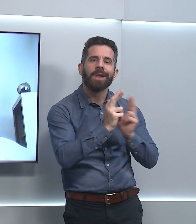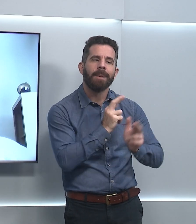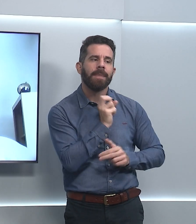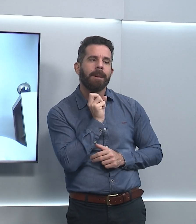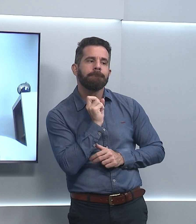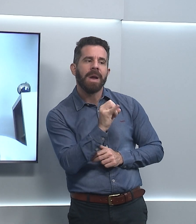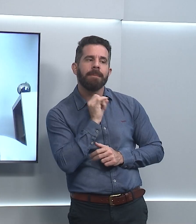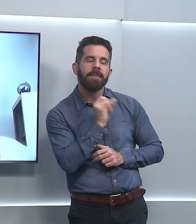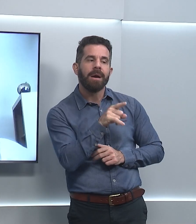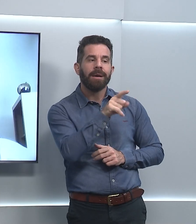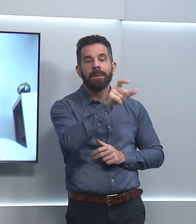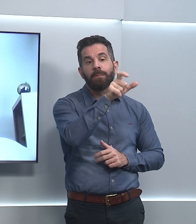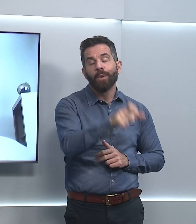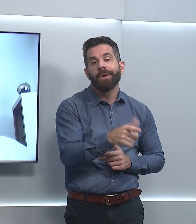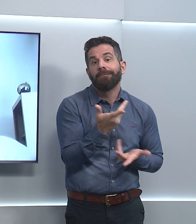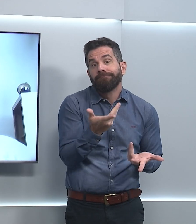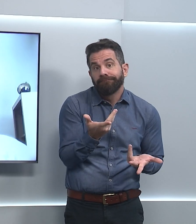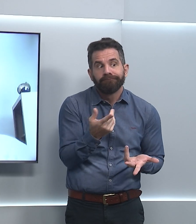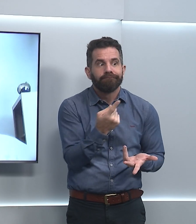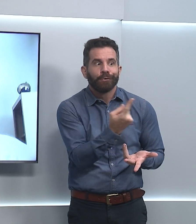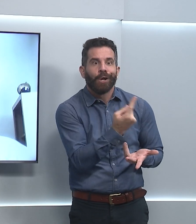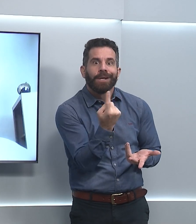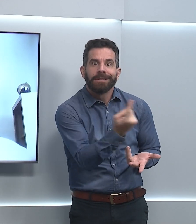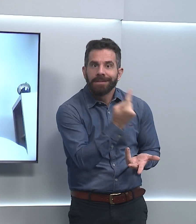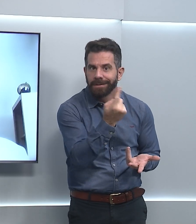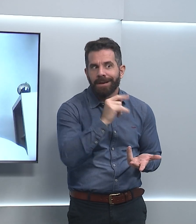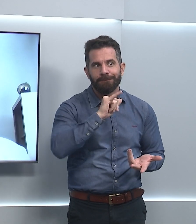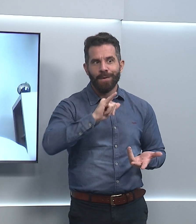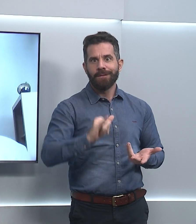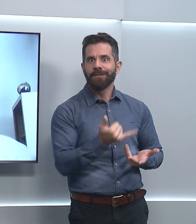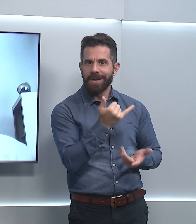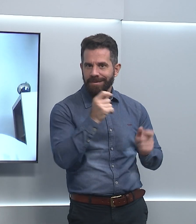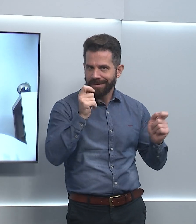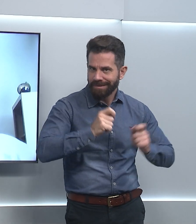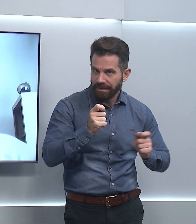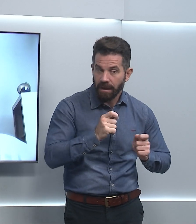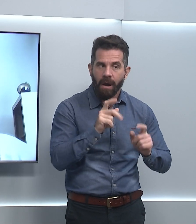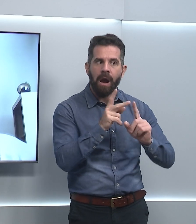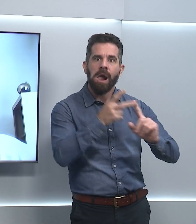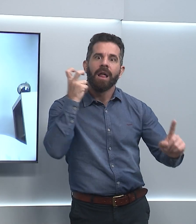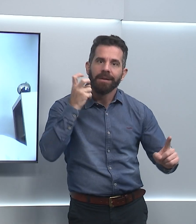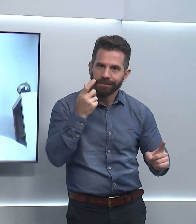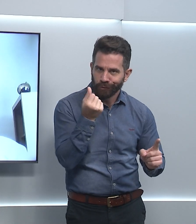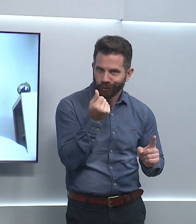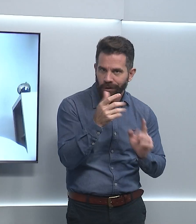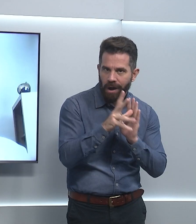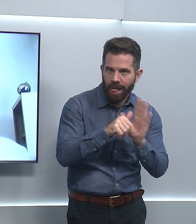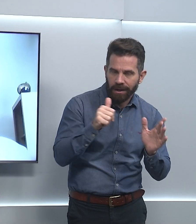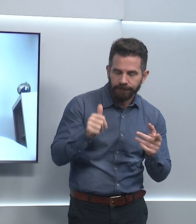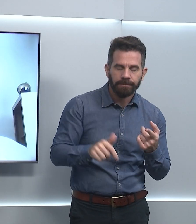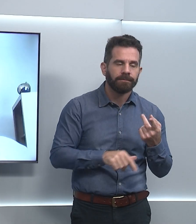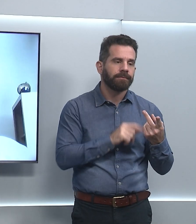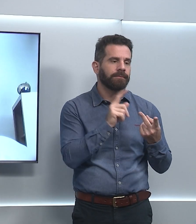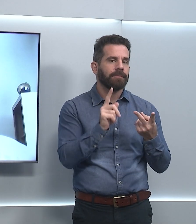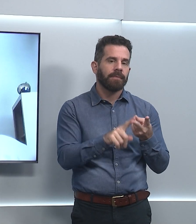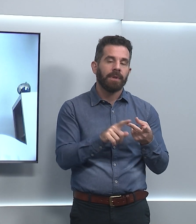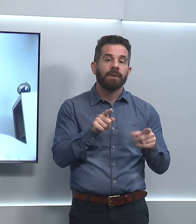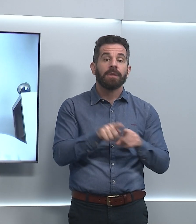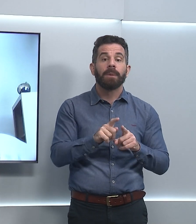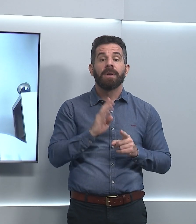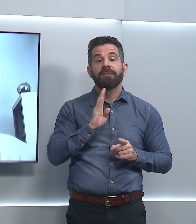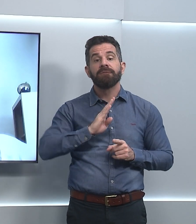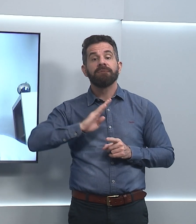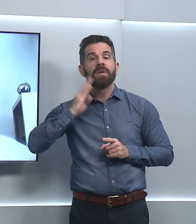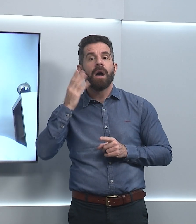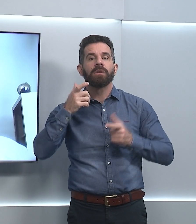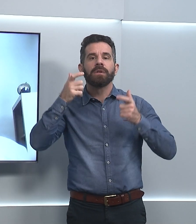dessa vulnerabilidade dele de sentimentos. Nós podemos também citar o golpe da falsa